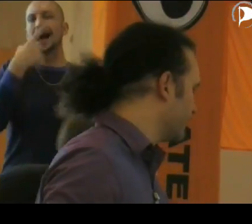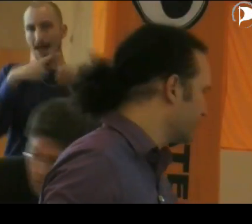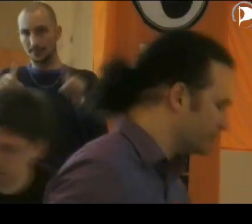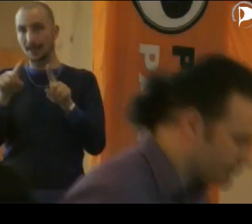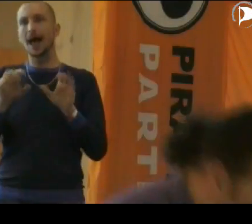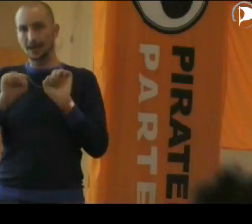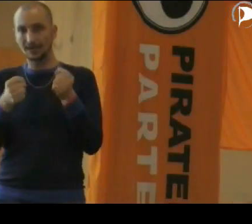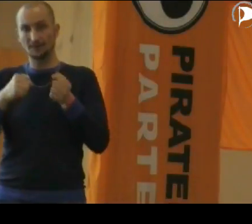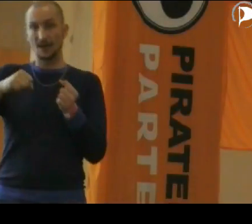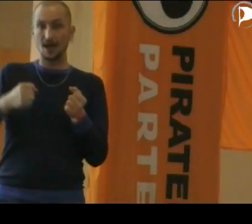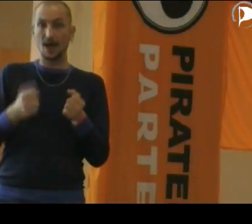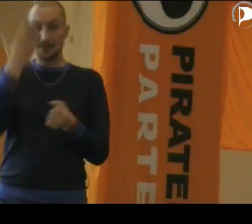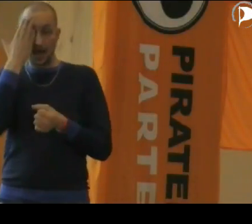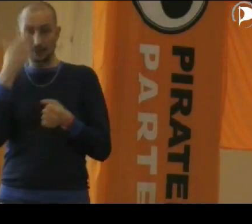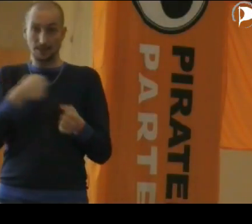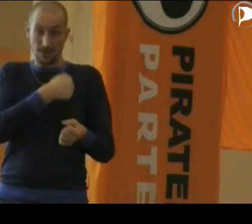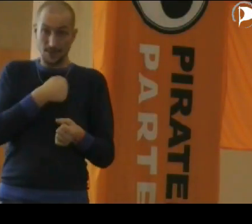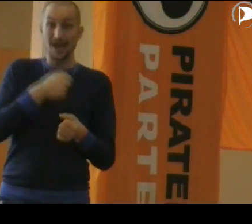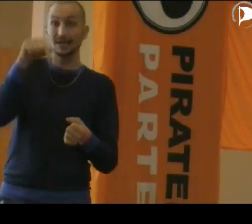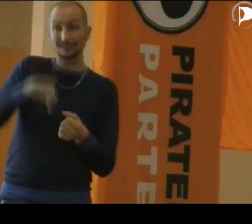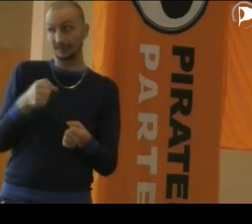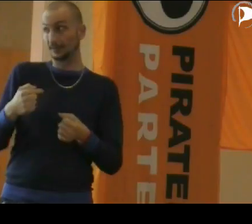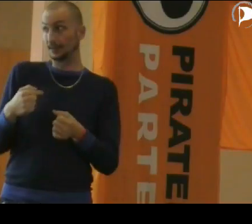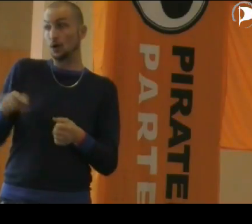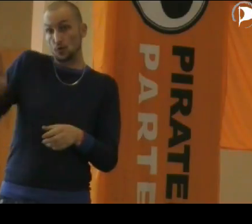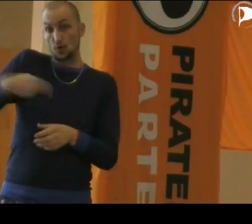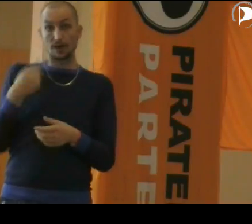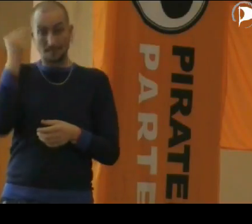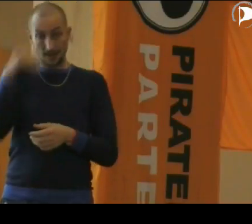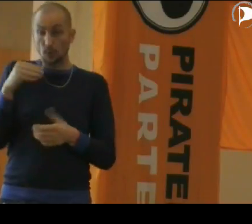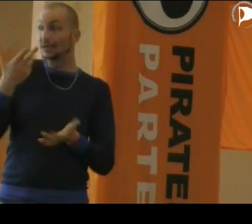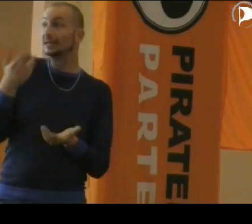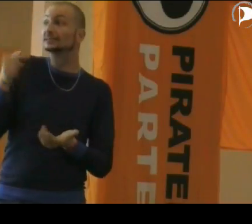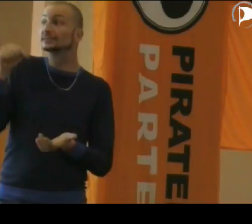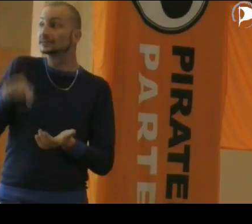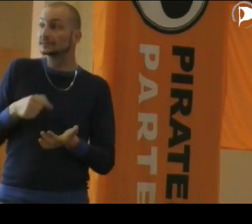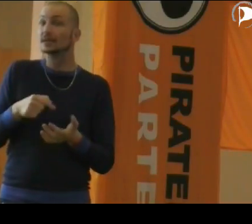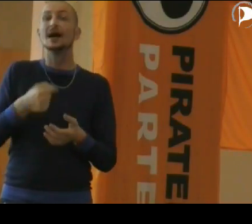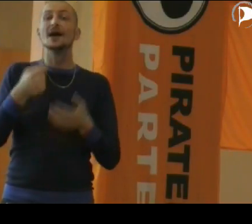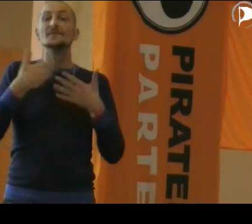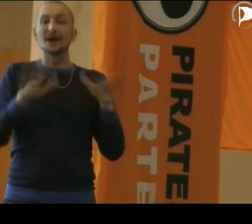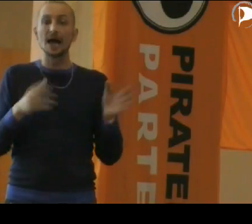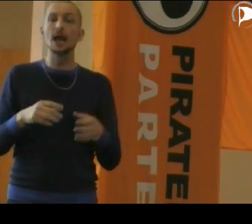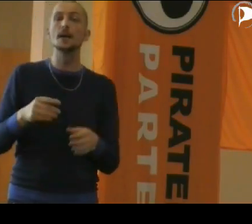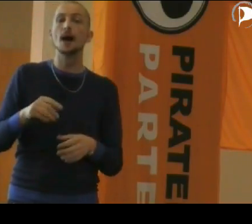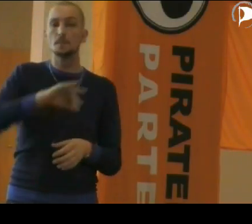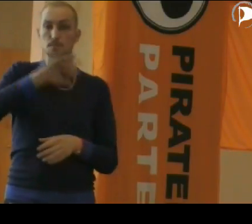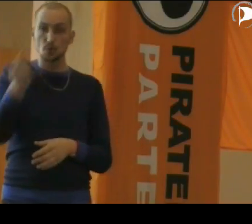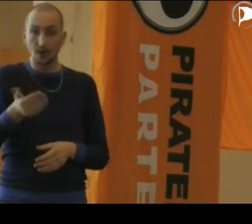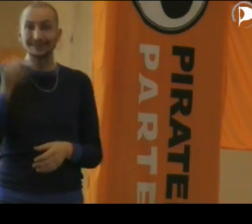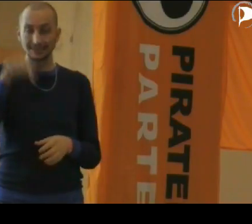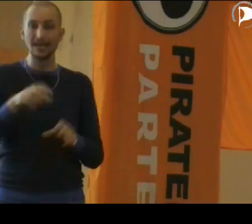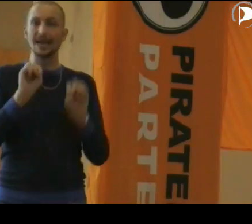ich bin schon relativ lange hier dabei also kurz vor der europawahl habe ich in freiburg beim allerersten infostand schon mitgeholfen